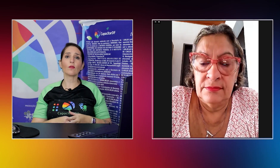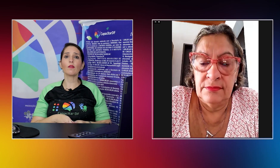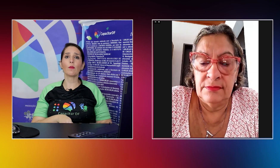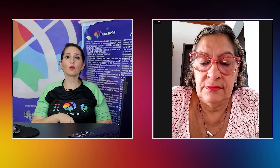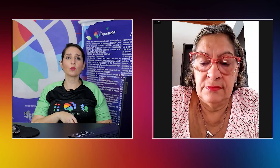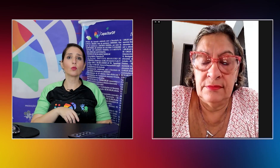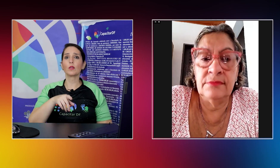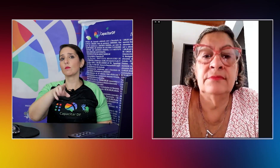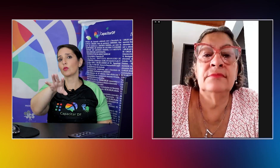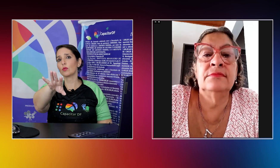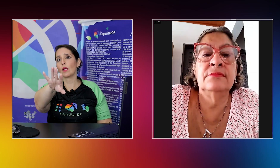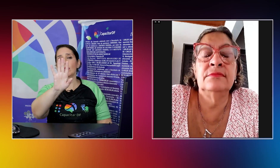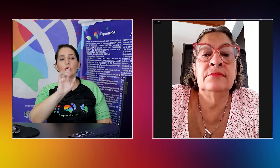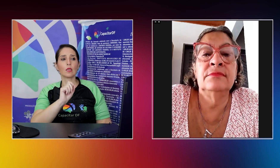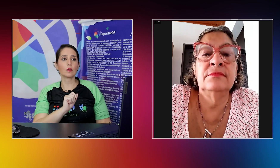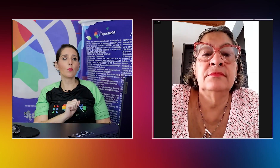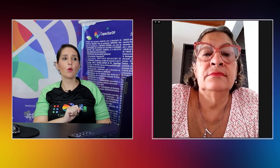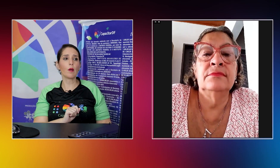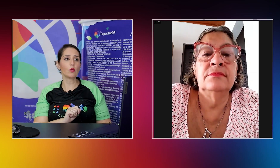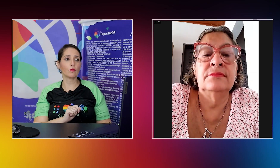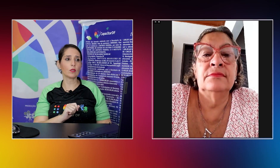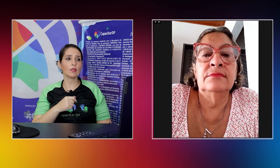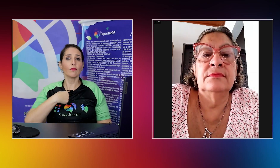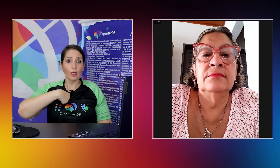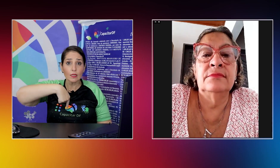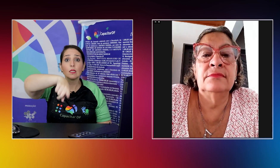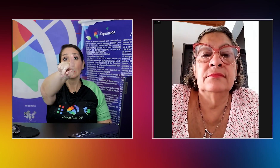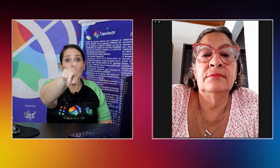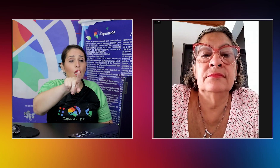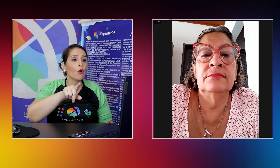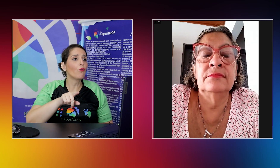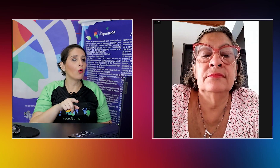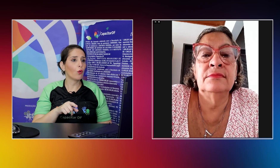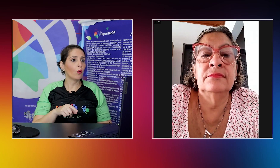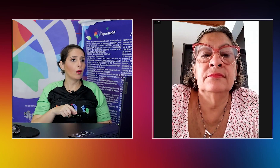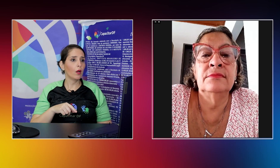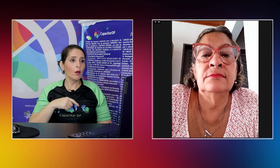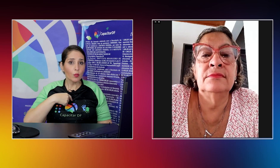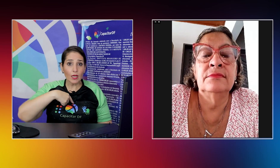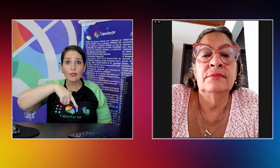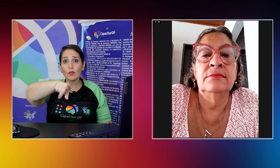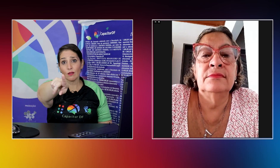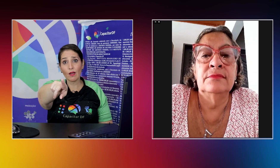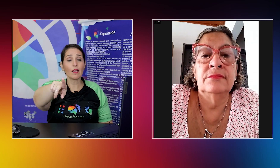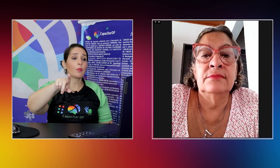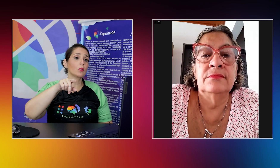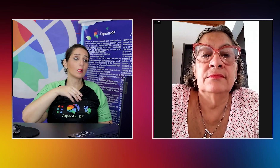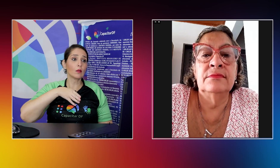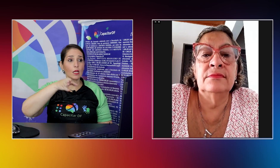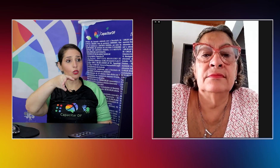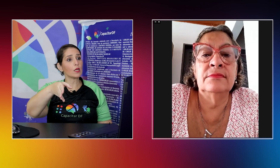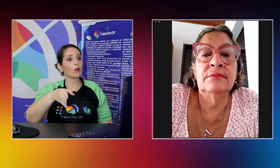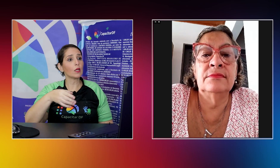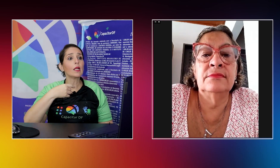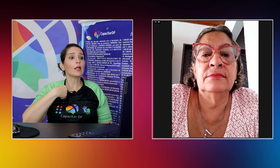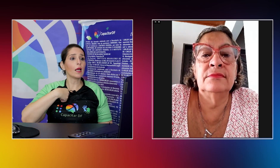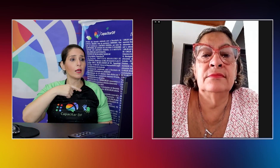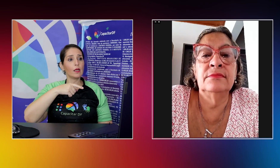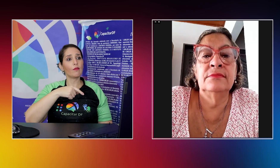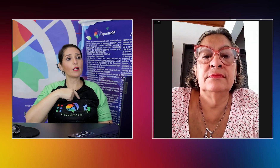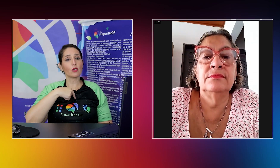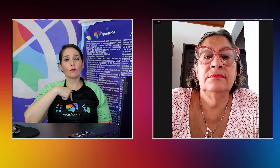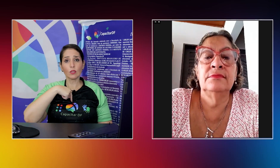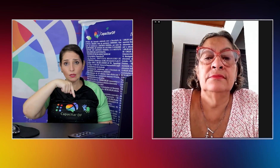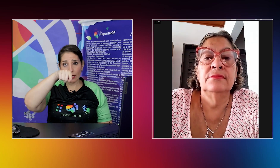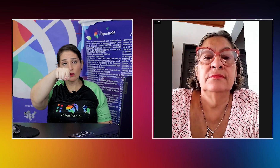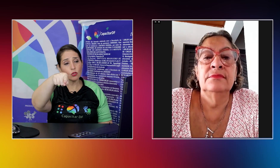você não vai virar para o surdo, por exemplo, o surdo está a uma distância um pouco maior de você, e você falar assim, eu vou. Porque se você vai apontando na direção dele, ele